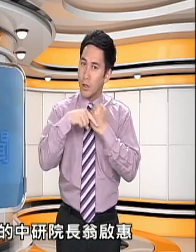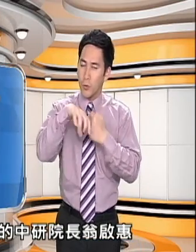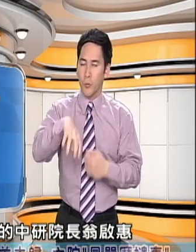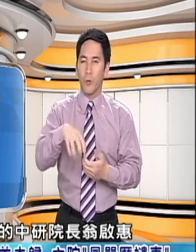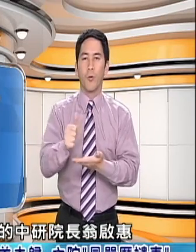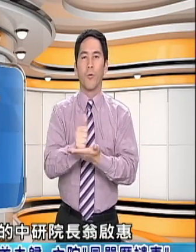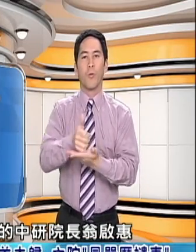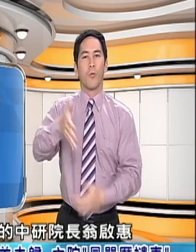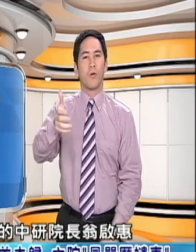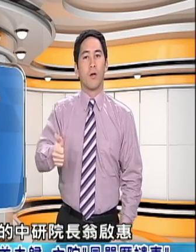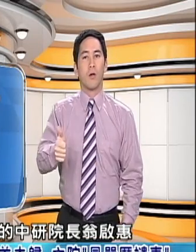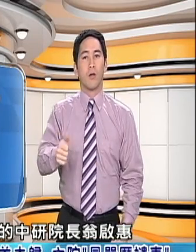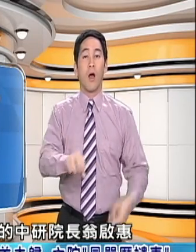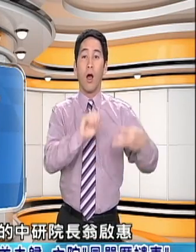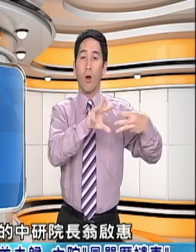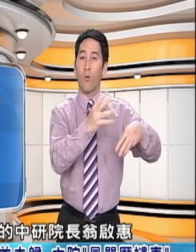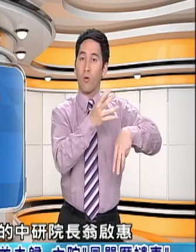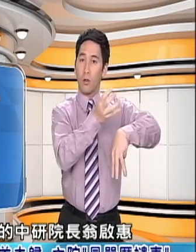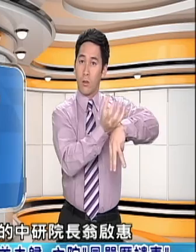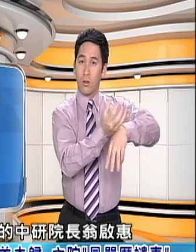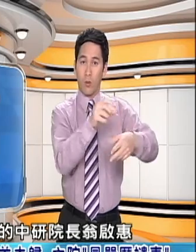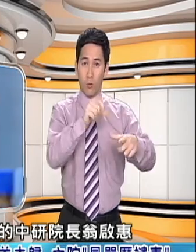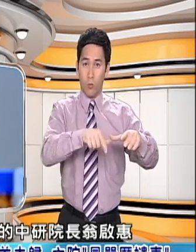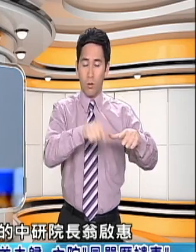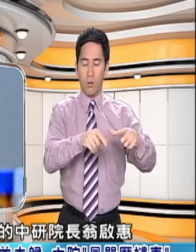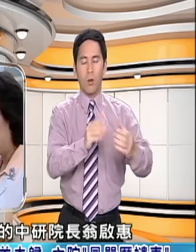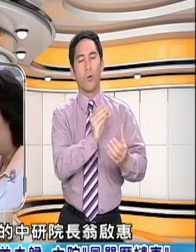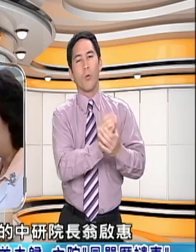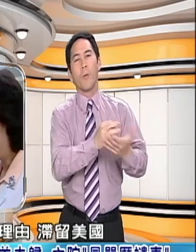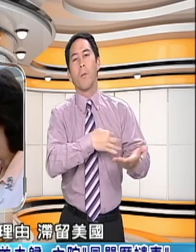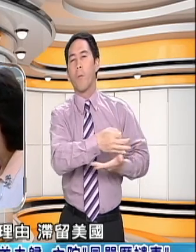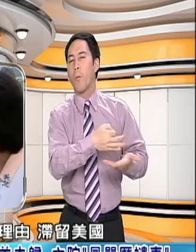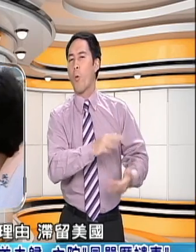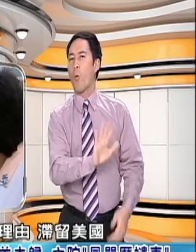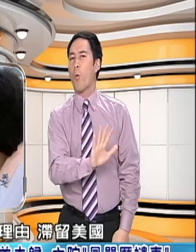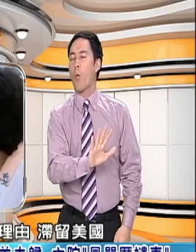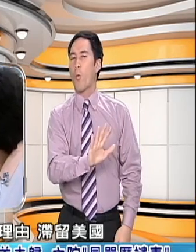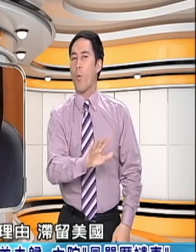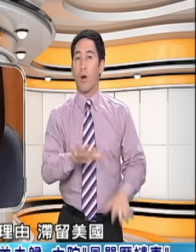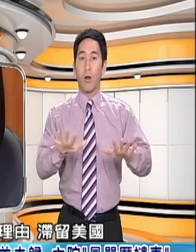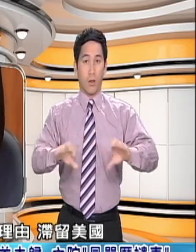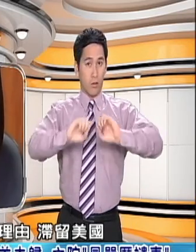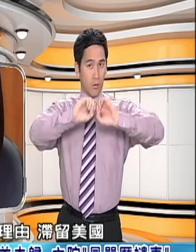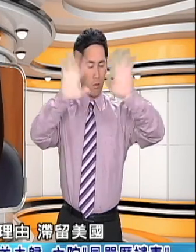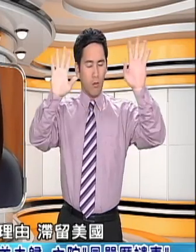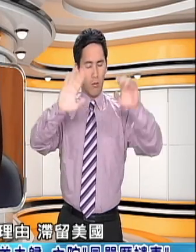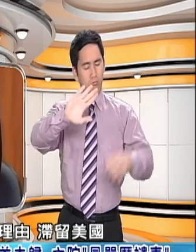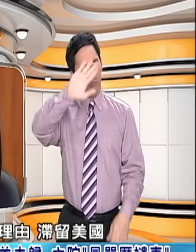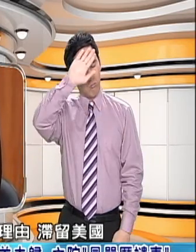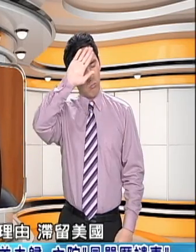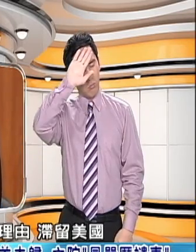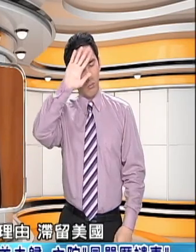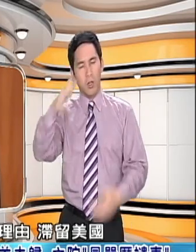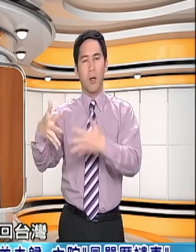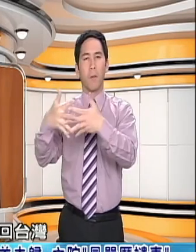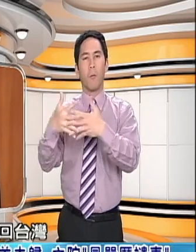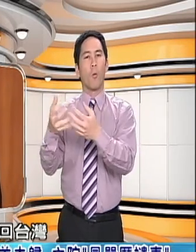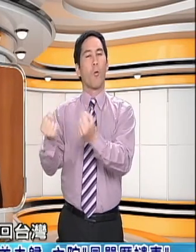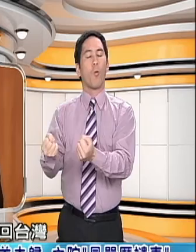卷入昊鼎风波的中研院长翁启慧以健康因素为理由滞留美国，原本应该要返